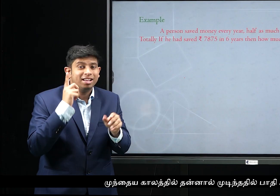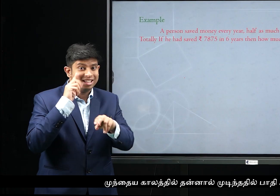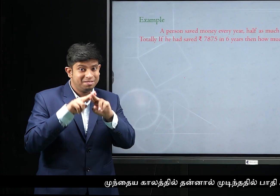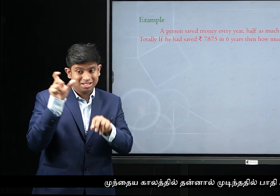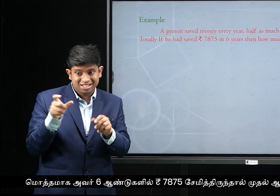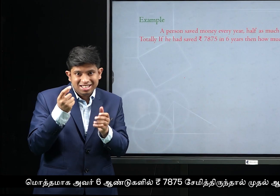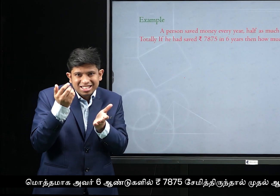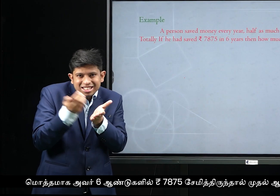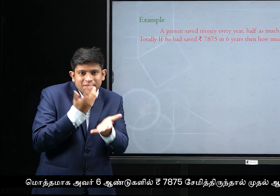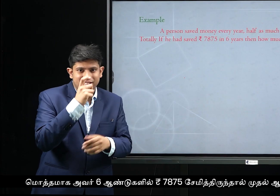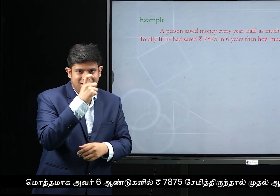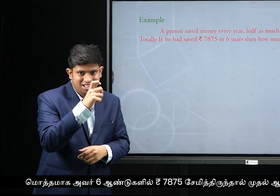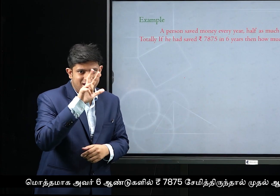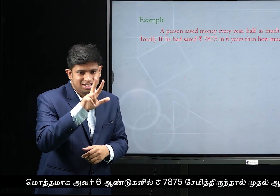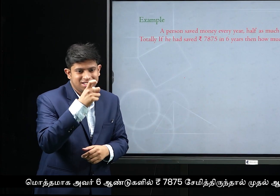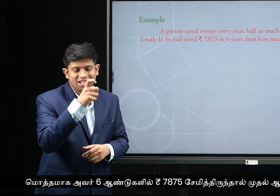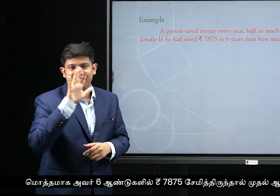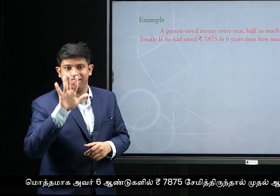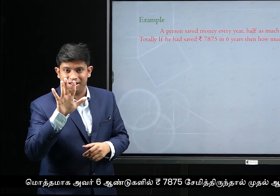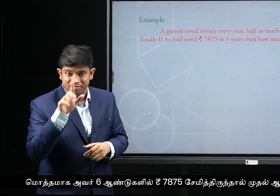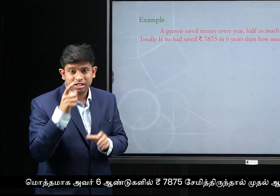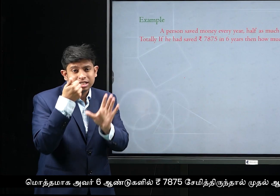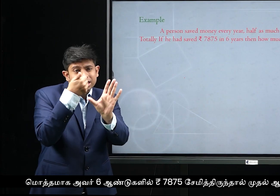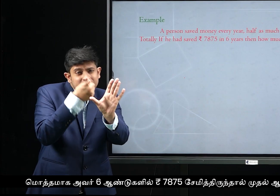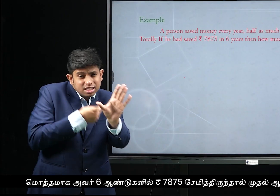ஆண்டு மொத்தமாக அவர் 6 ஆண்டுகள் ரூபாய்